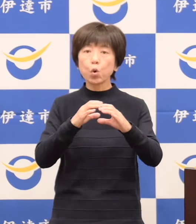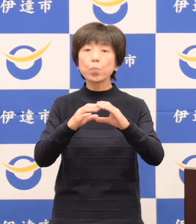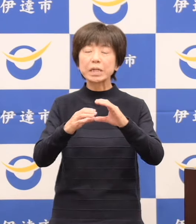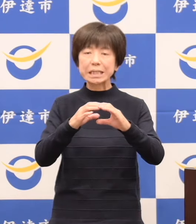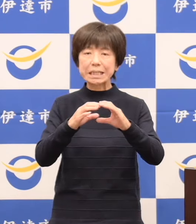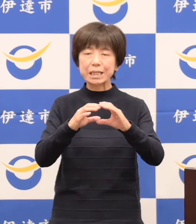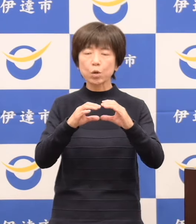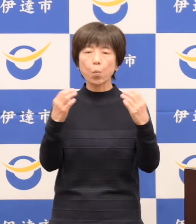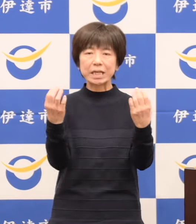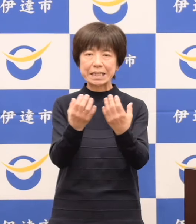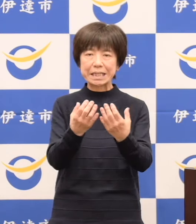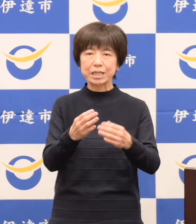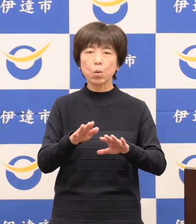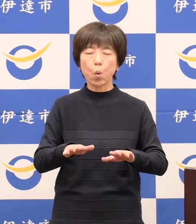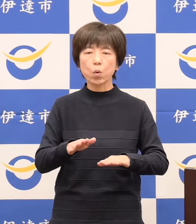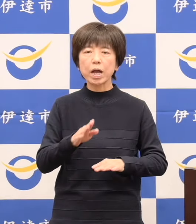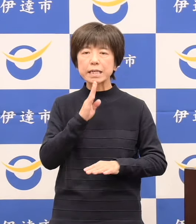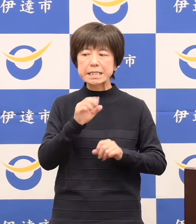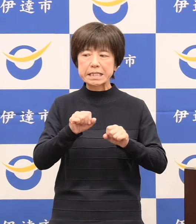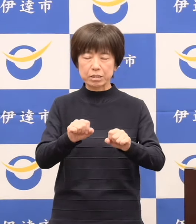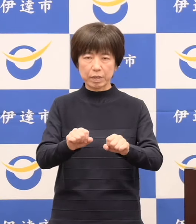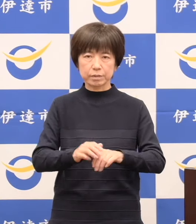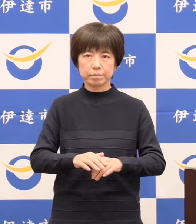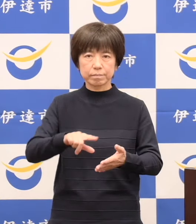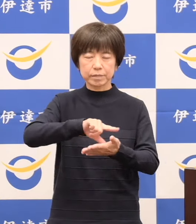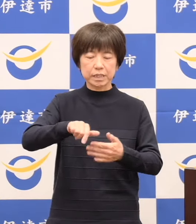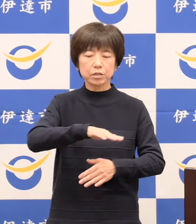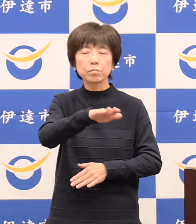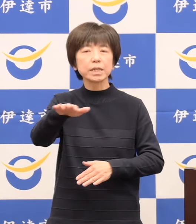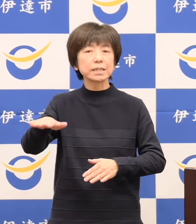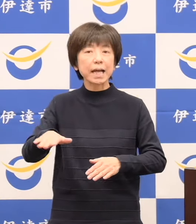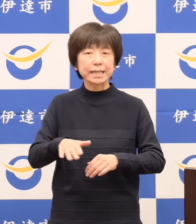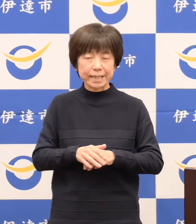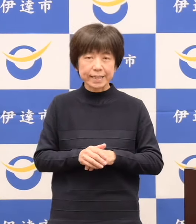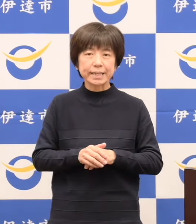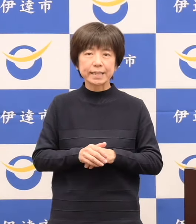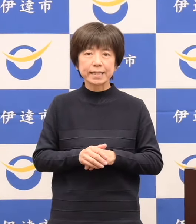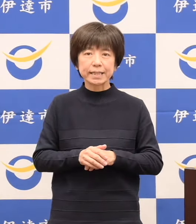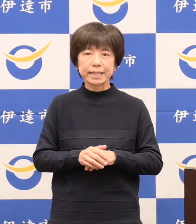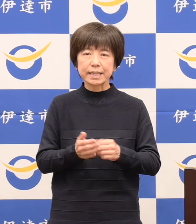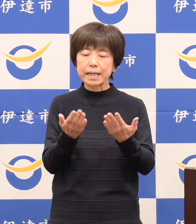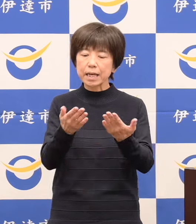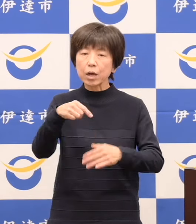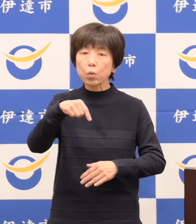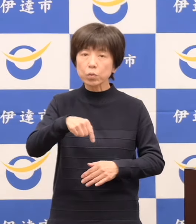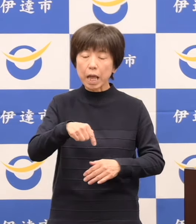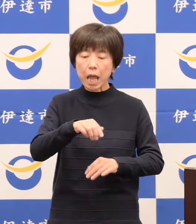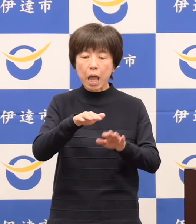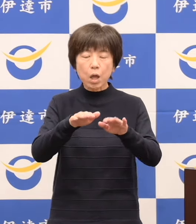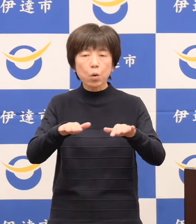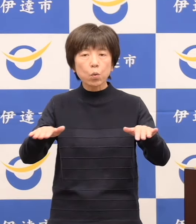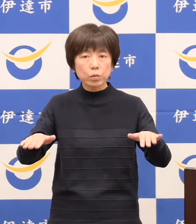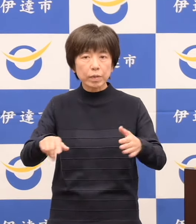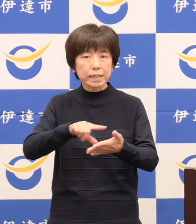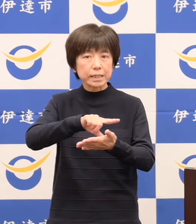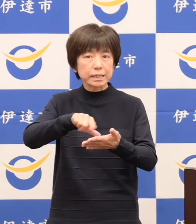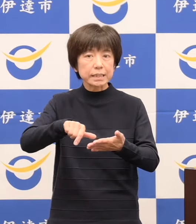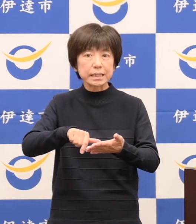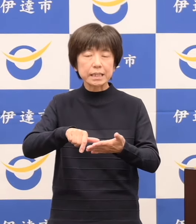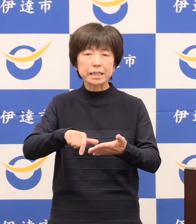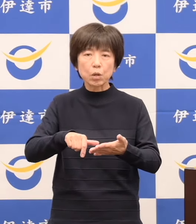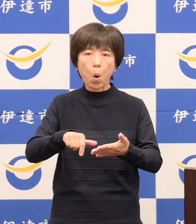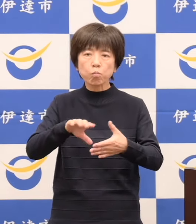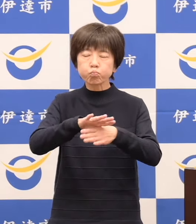します。で、地域の皆さんにですね、学校で子どもたちに、地域の文化だと